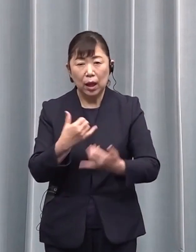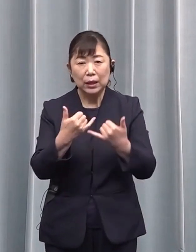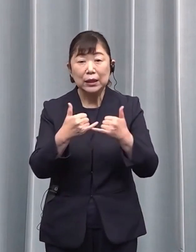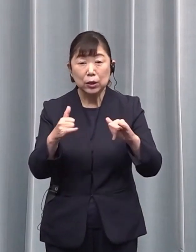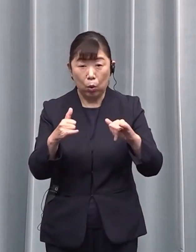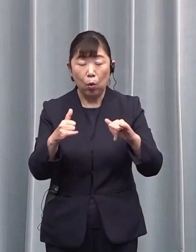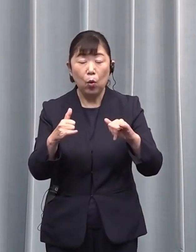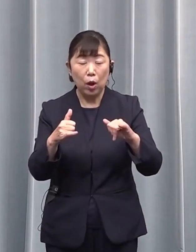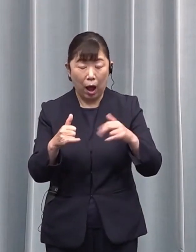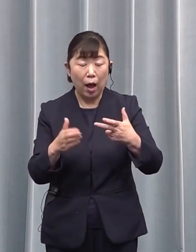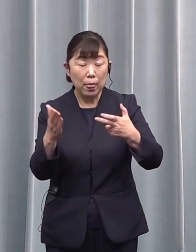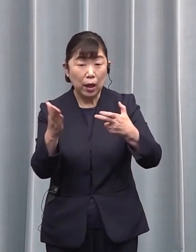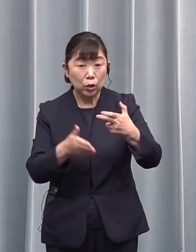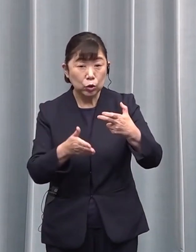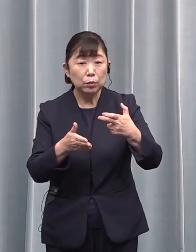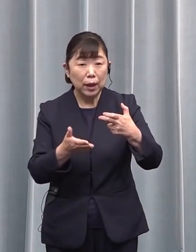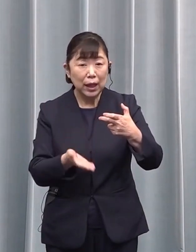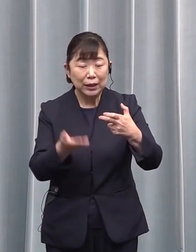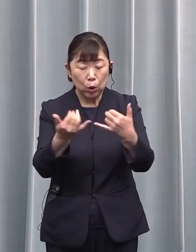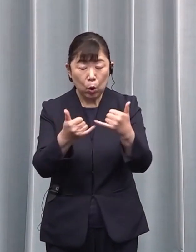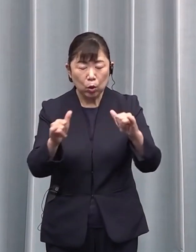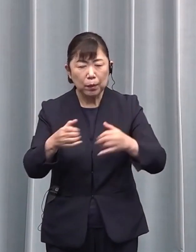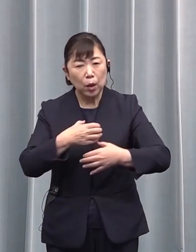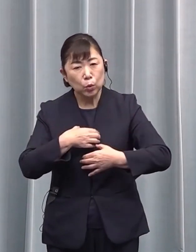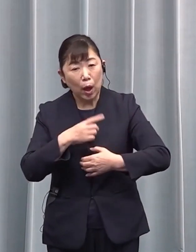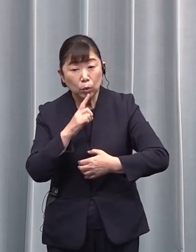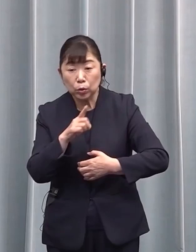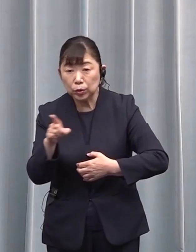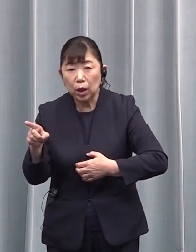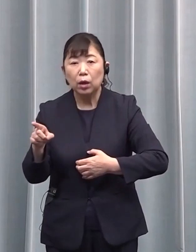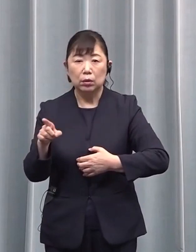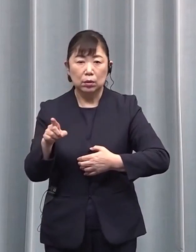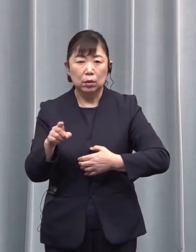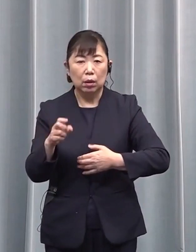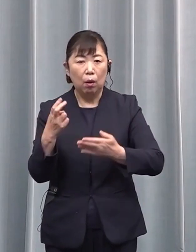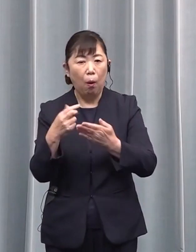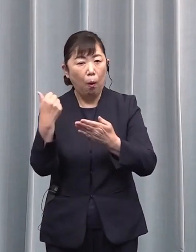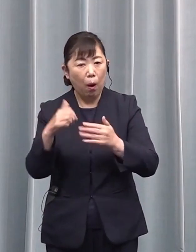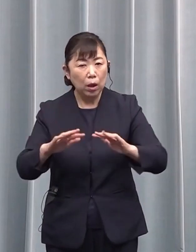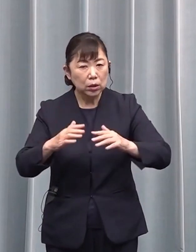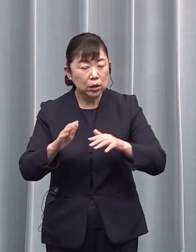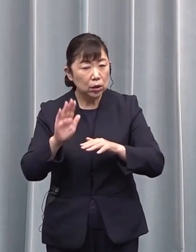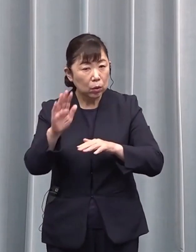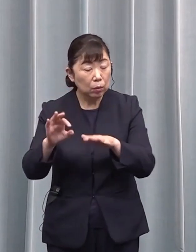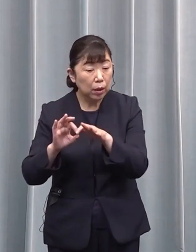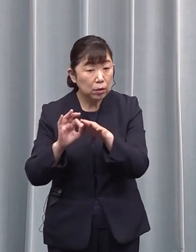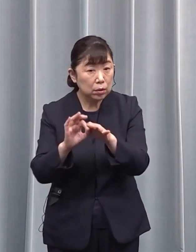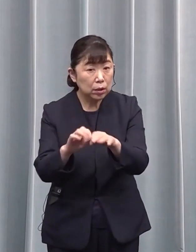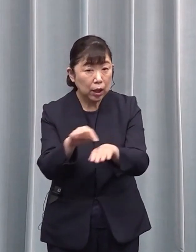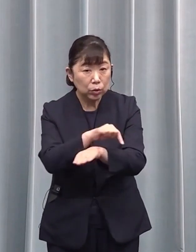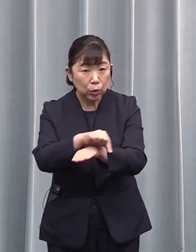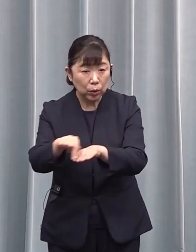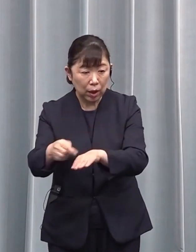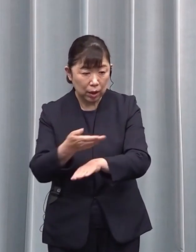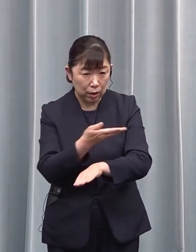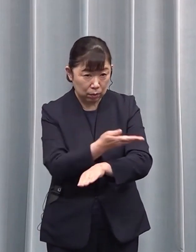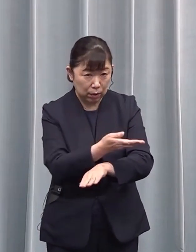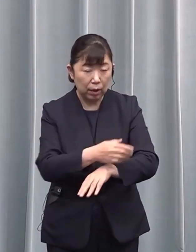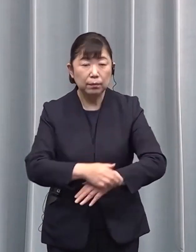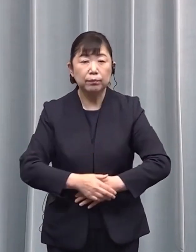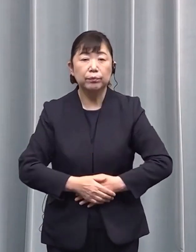が今この問題に不安視しております。これ、このまま法案審議含めて続けていくおつもりなのか、お答えいただけます